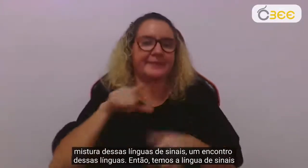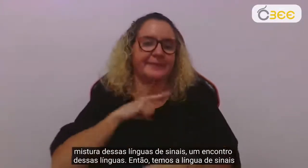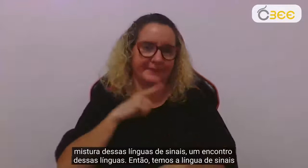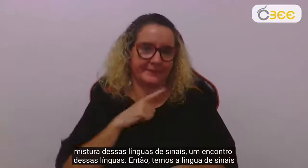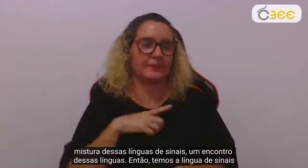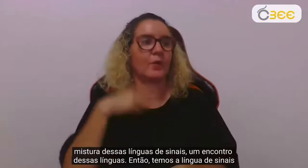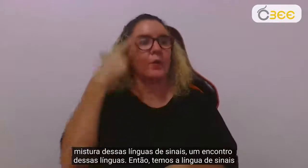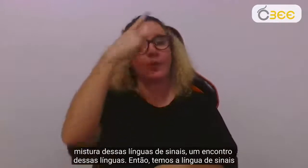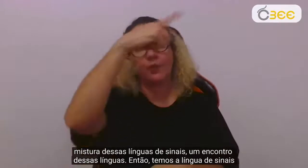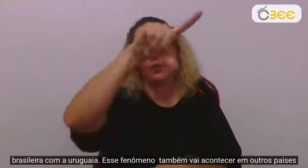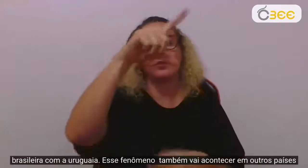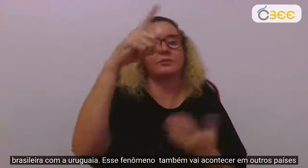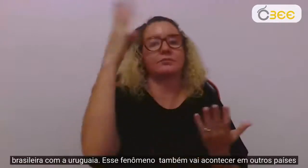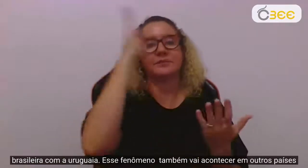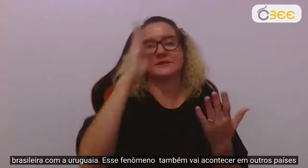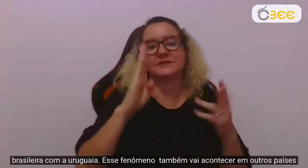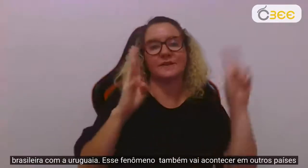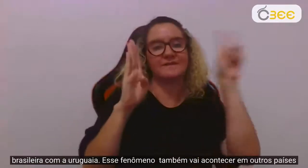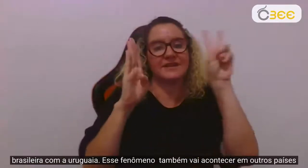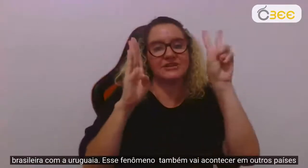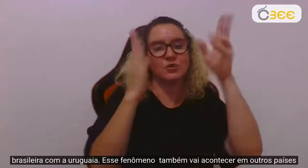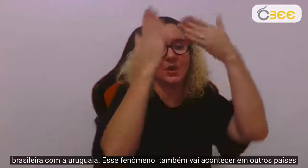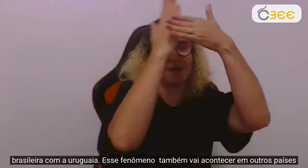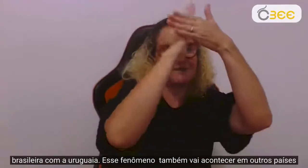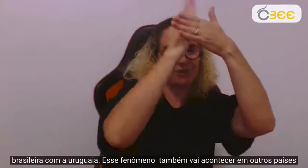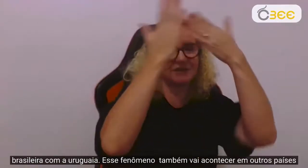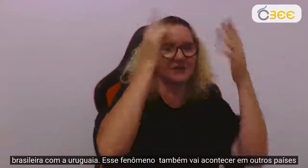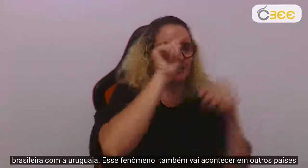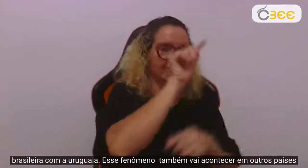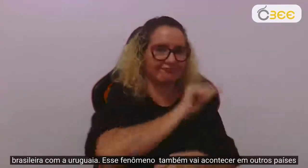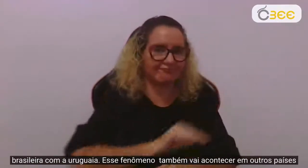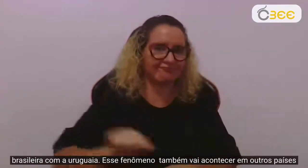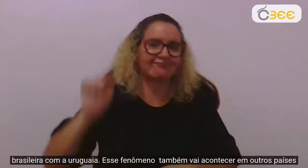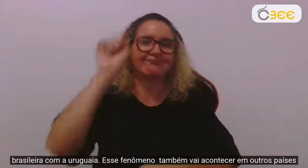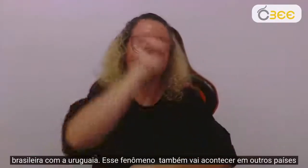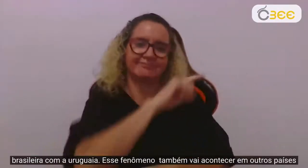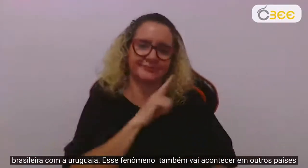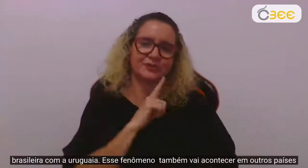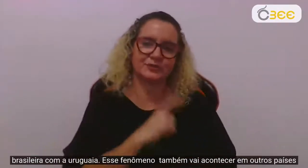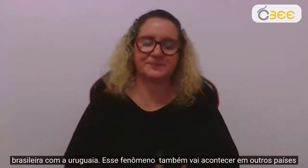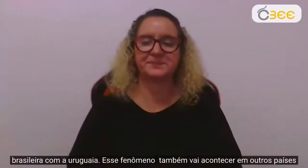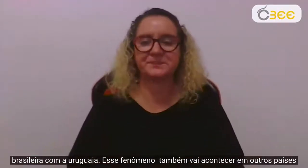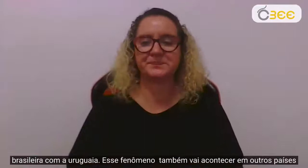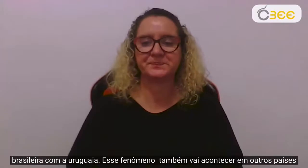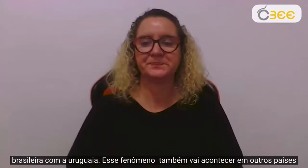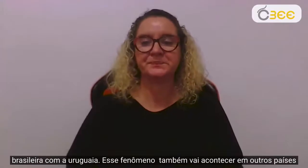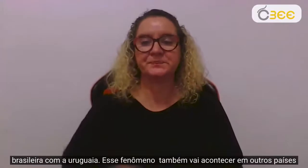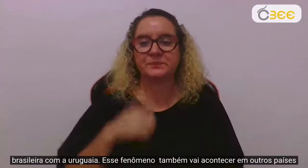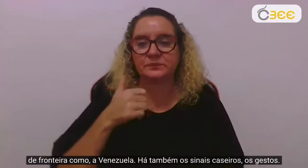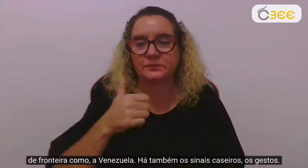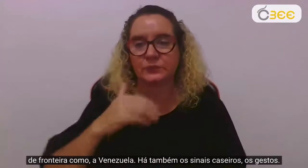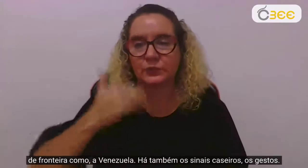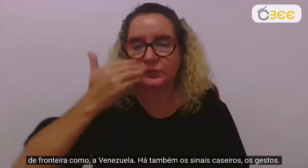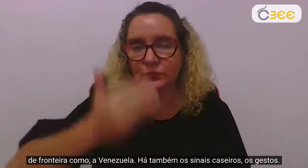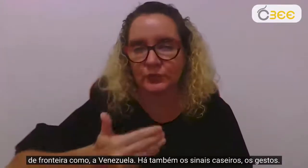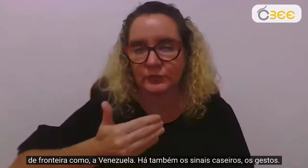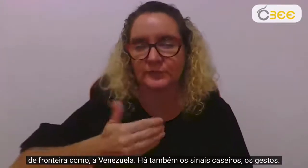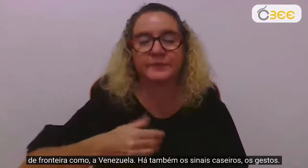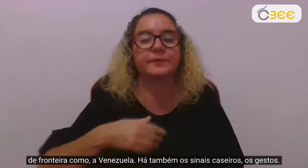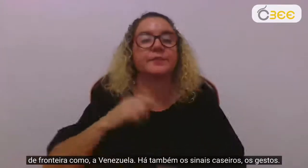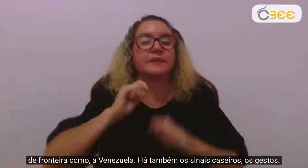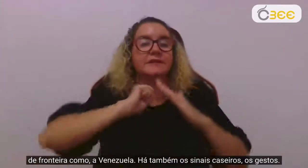Então temos a língua de sinais brasileira com a uruguaia. Esse fenômeno também vai acontecer em outros países de fronteira, como